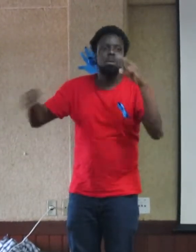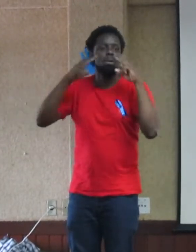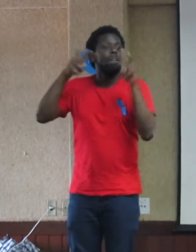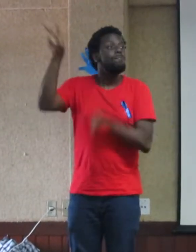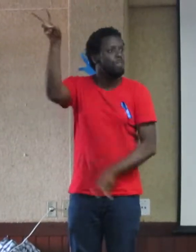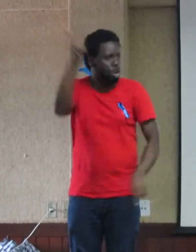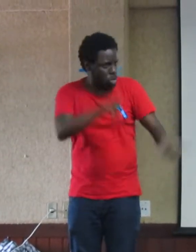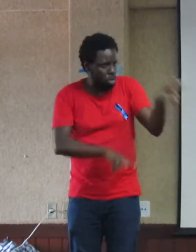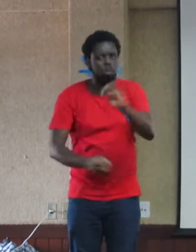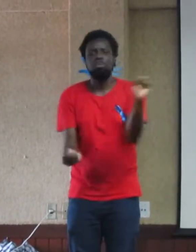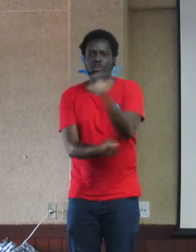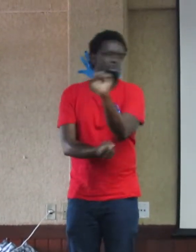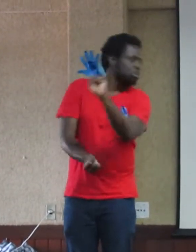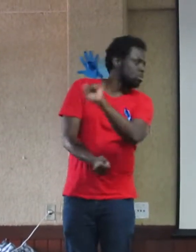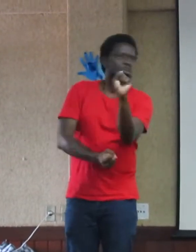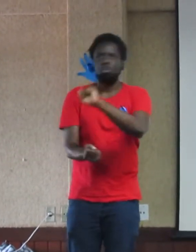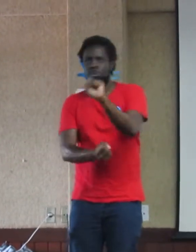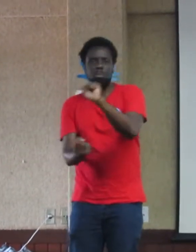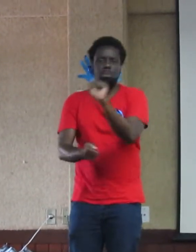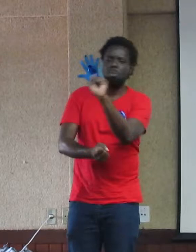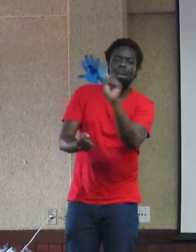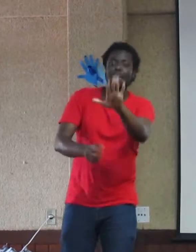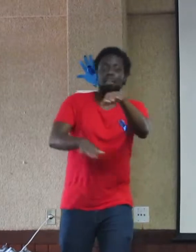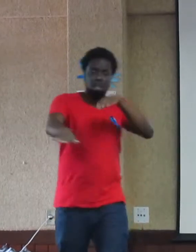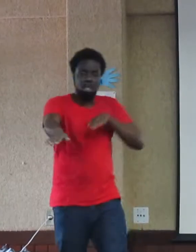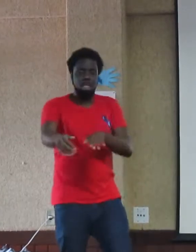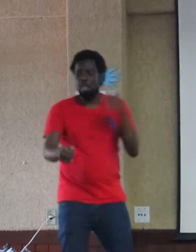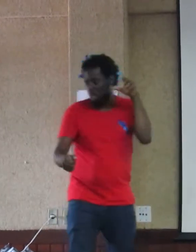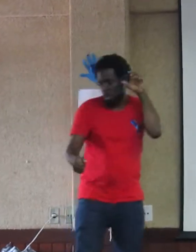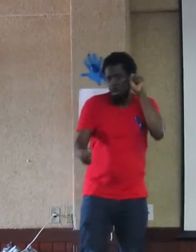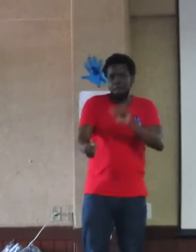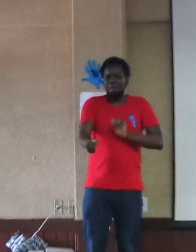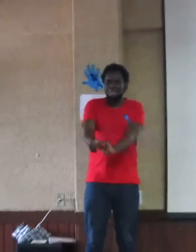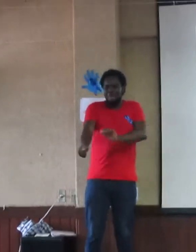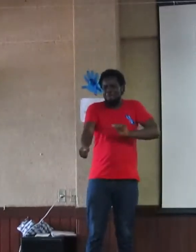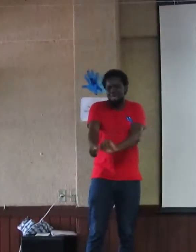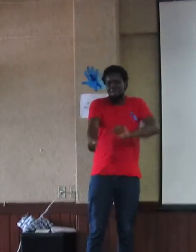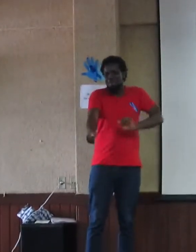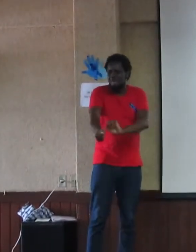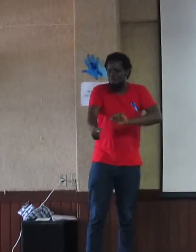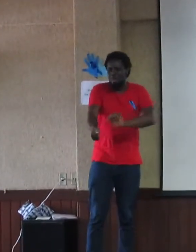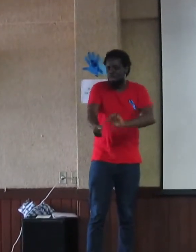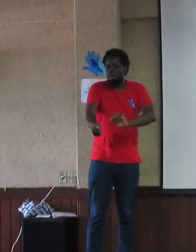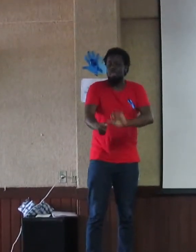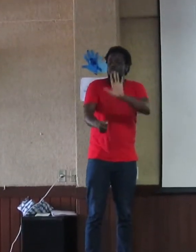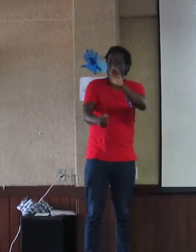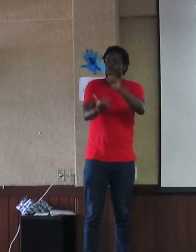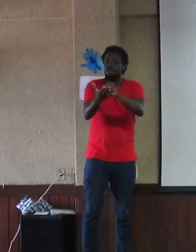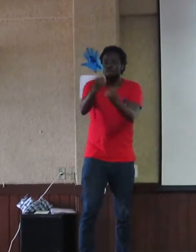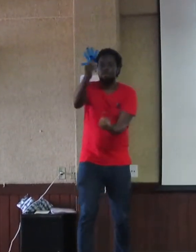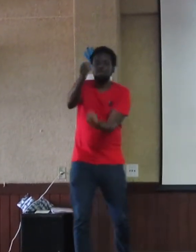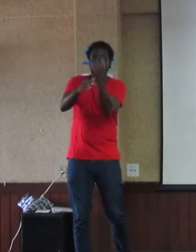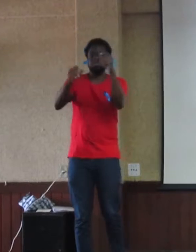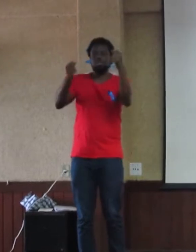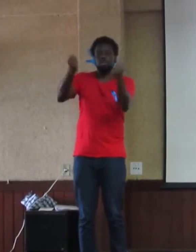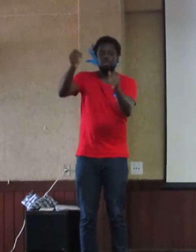cometem? Então é a mesma coisa, cada um tem as suas limitações. O surdo, por exemplo, as pessoas se questionam, o surdo não